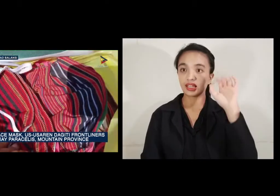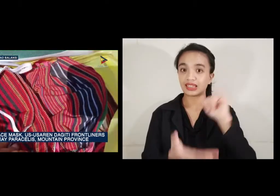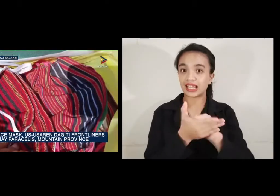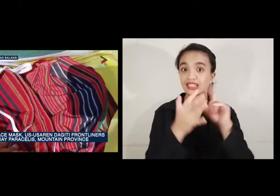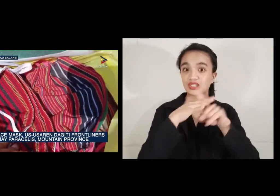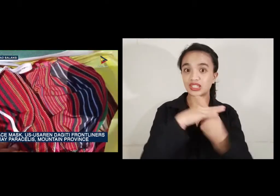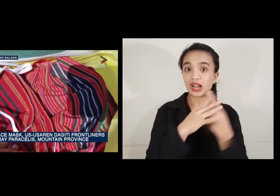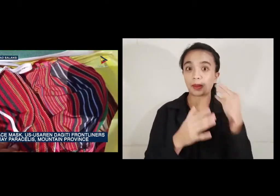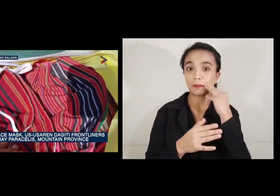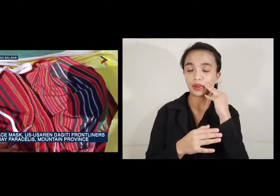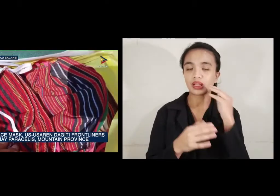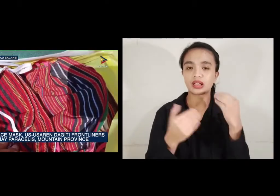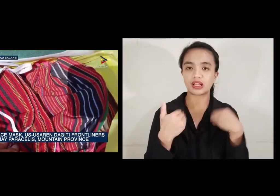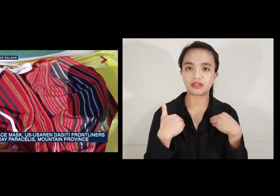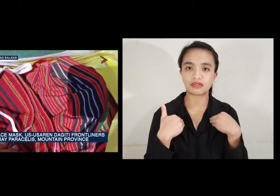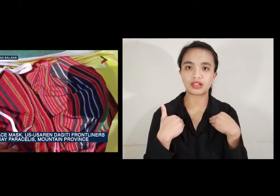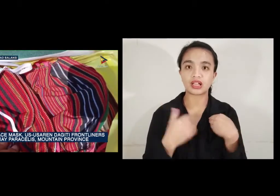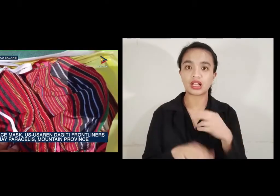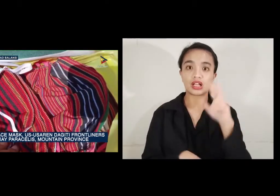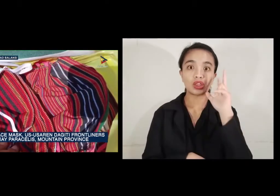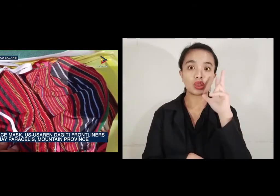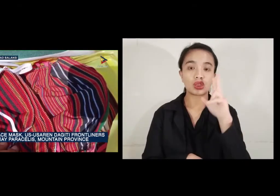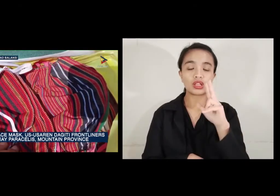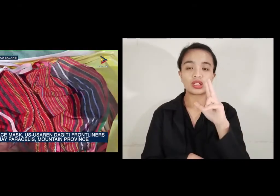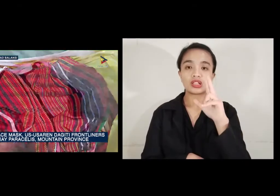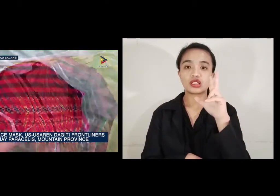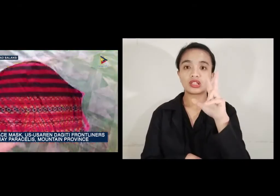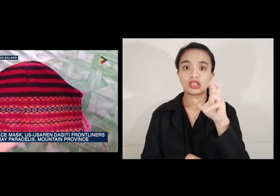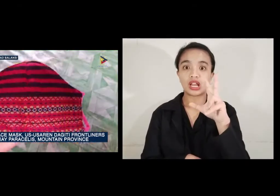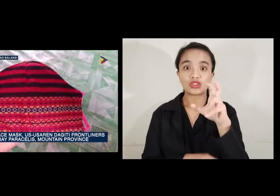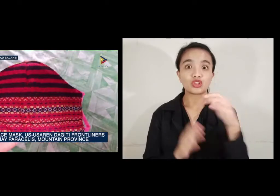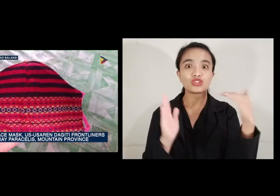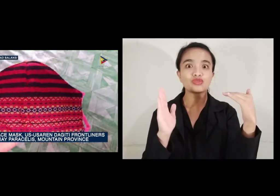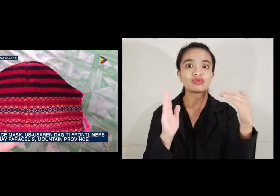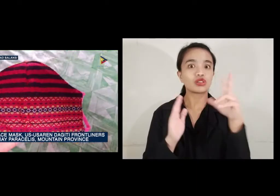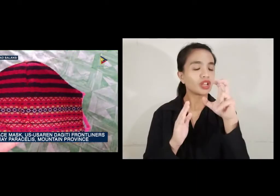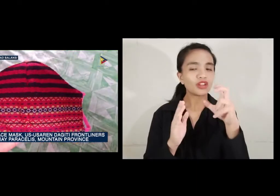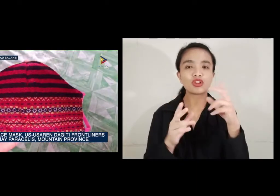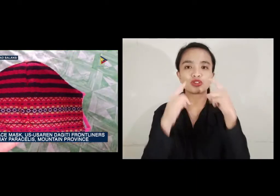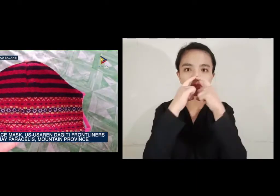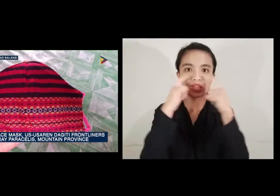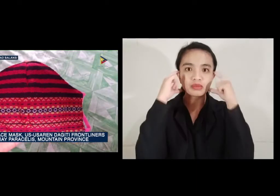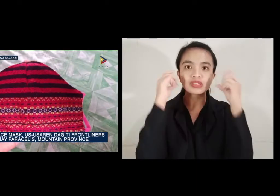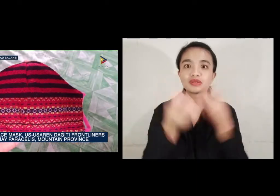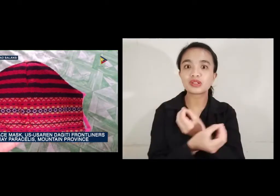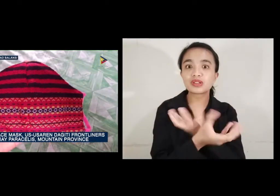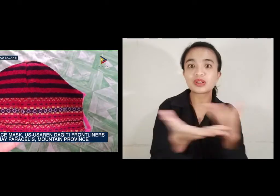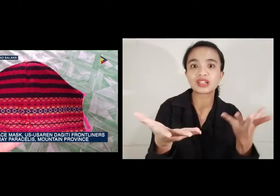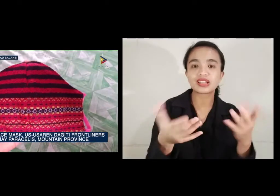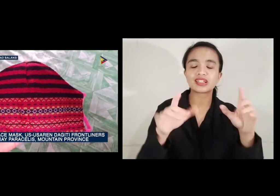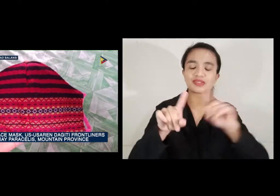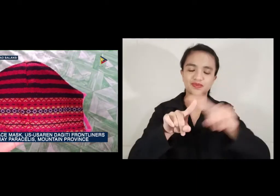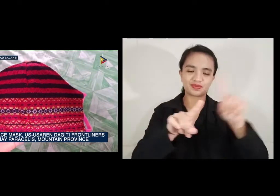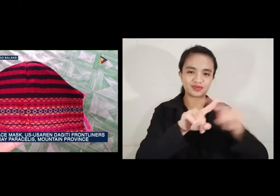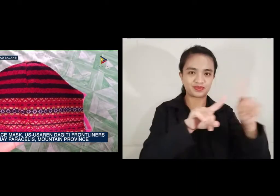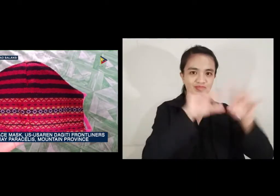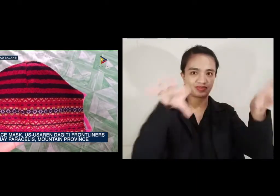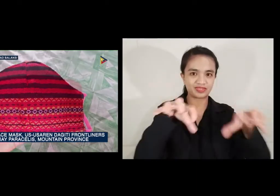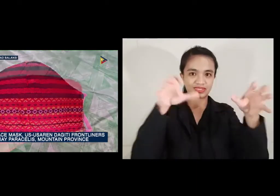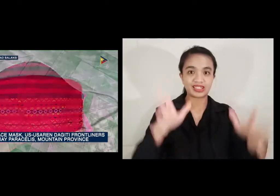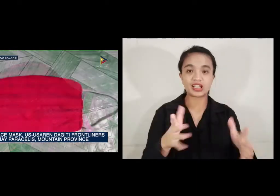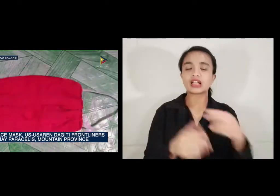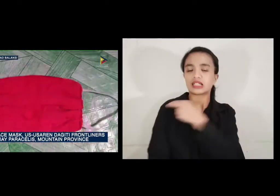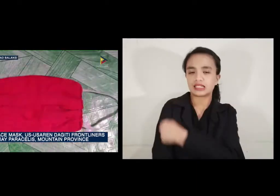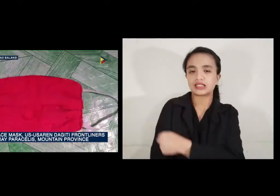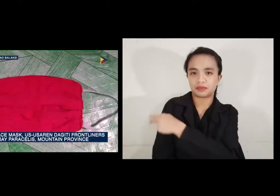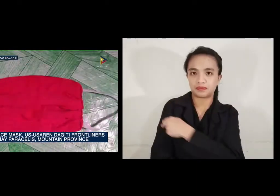kini Margaret, dumanon iti agrup talugasot a face mask ti intedda kadagiti frontliners apakaimilangan dagiti adda iti Paracelis District